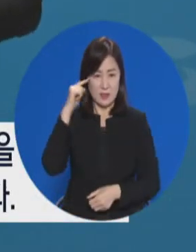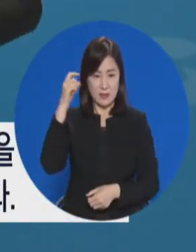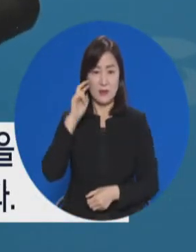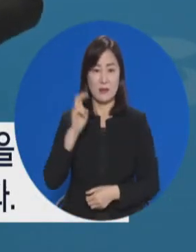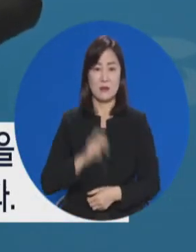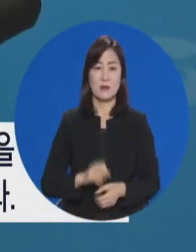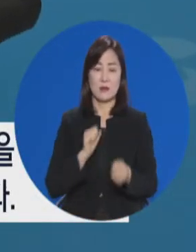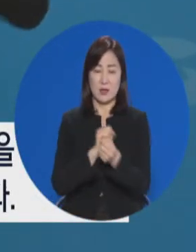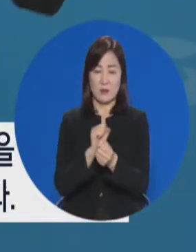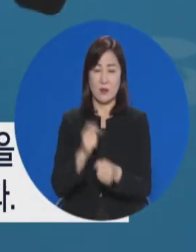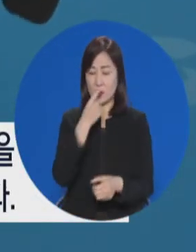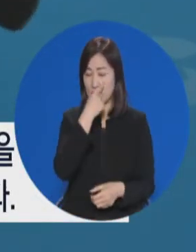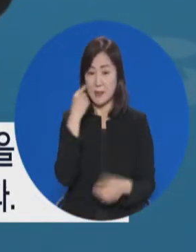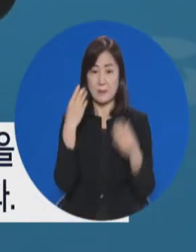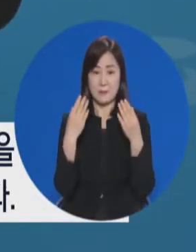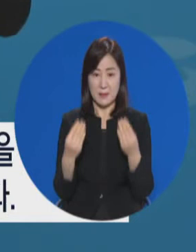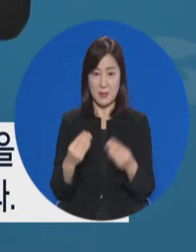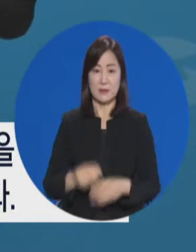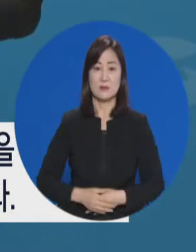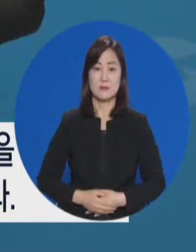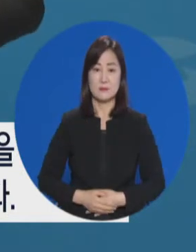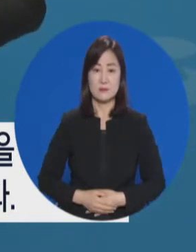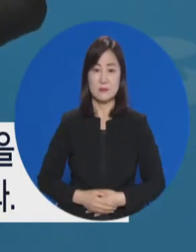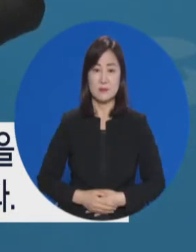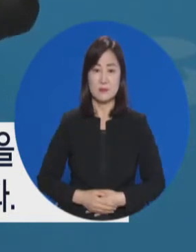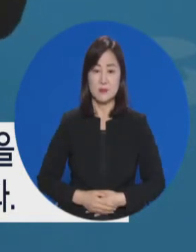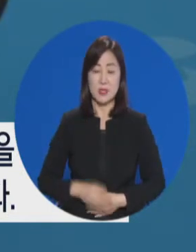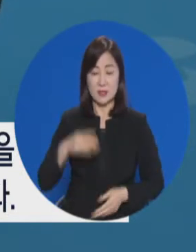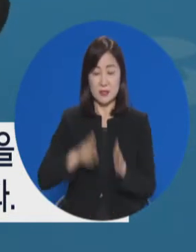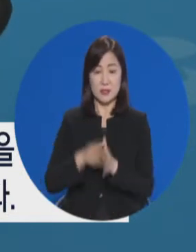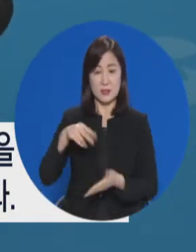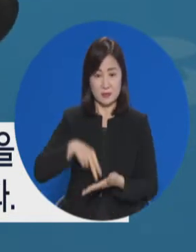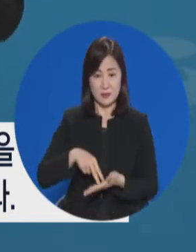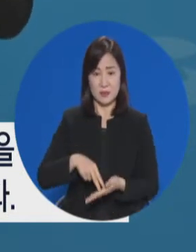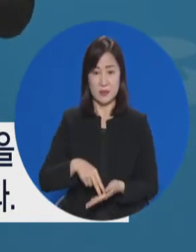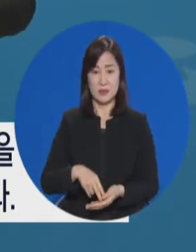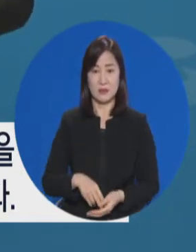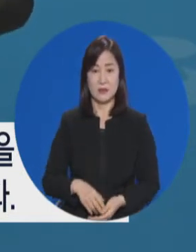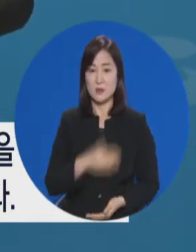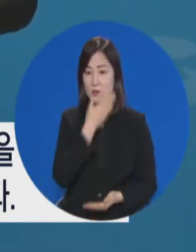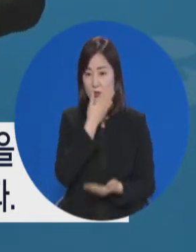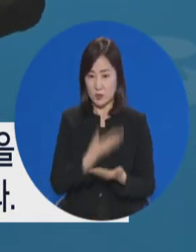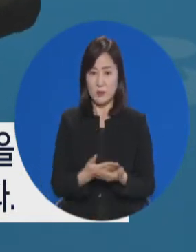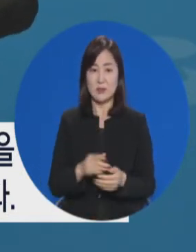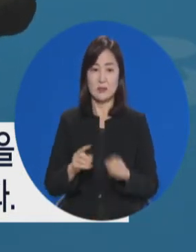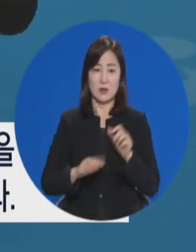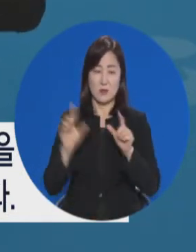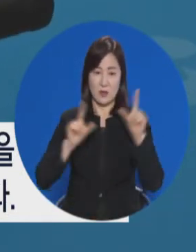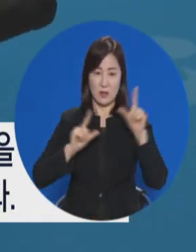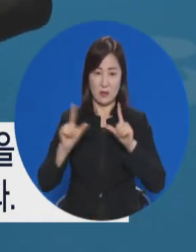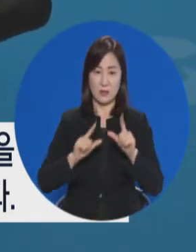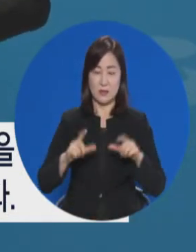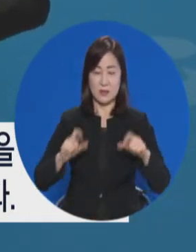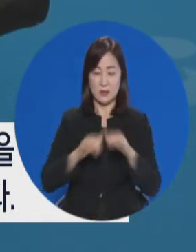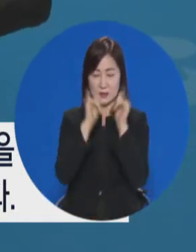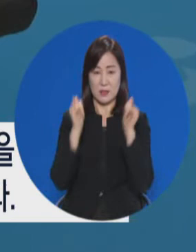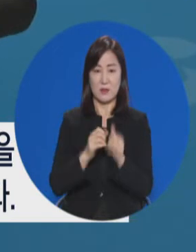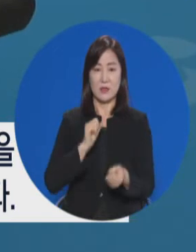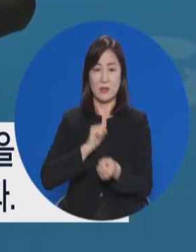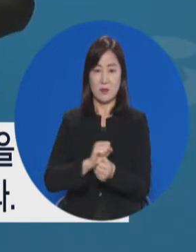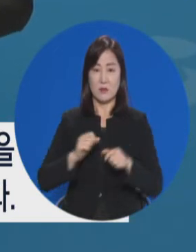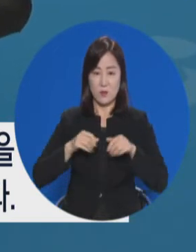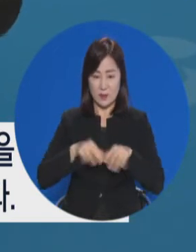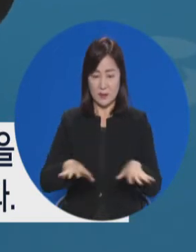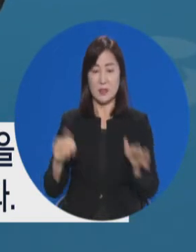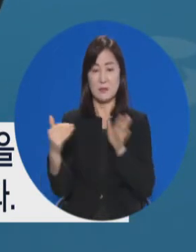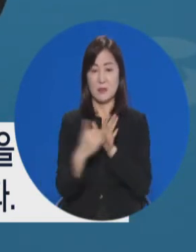감염 사례가 확인이 된 것입니다. 시에서는 엄중한 상황임을 감안하여 지역사회 내 감염이